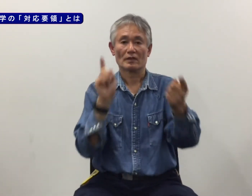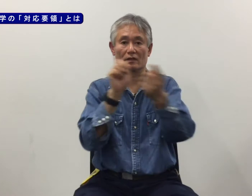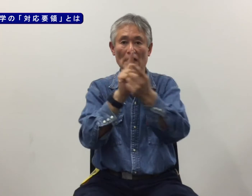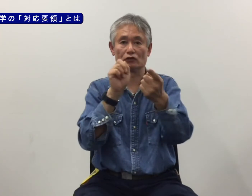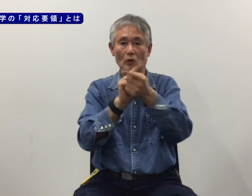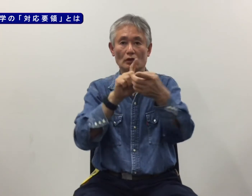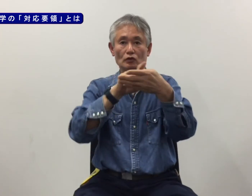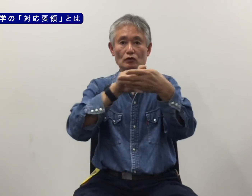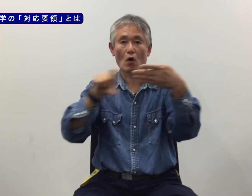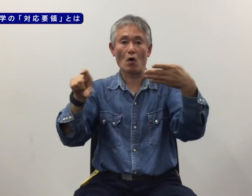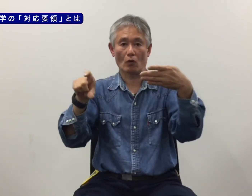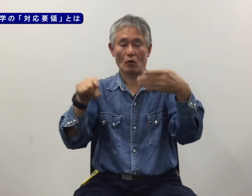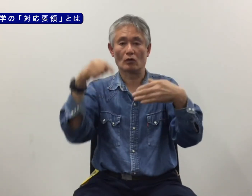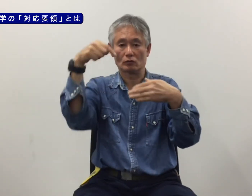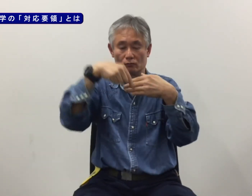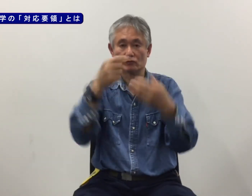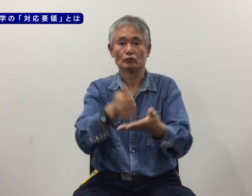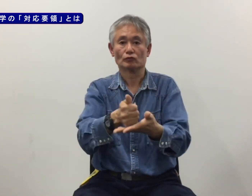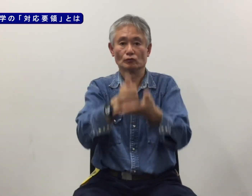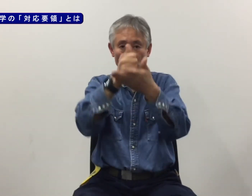の主な内容を